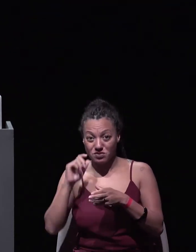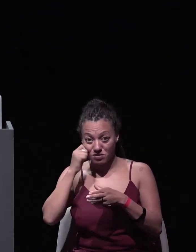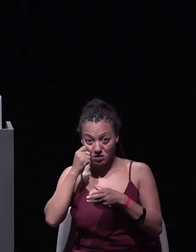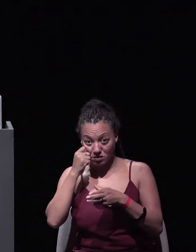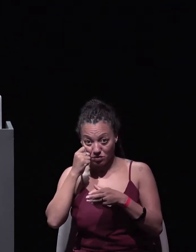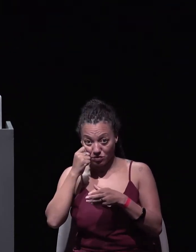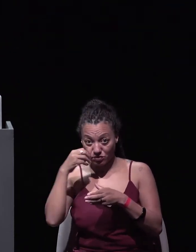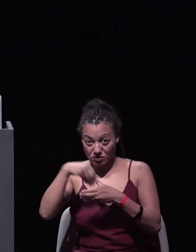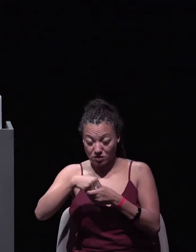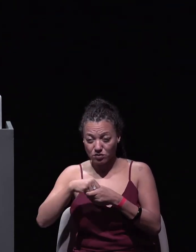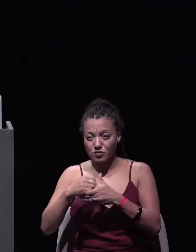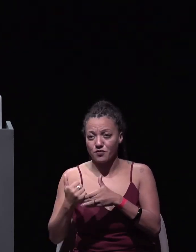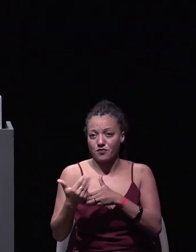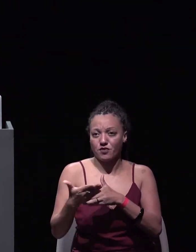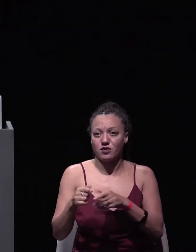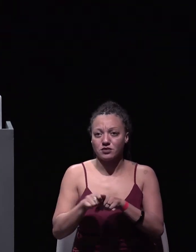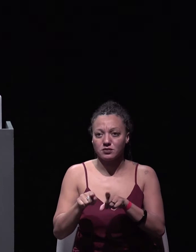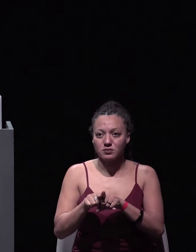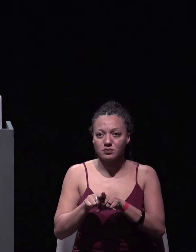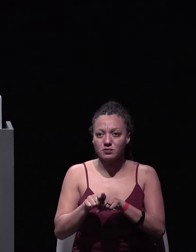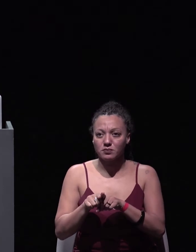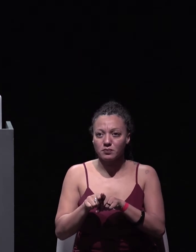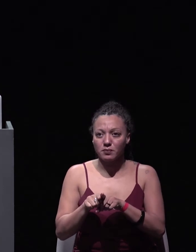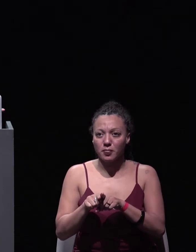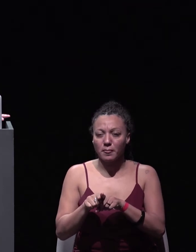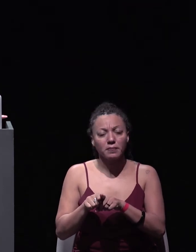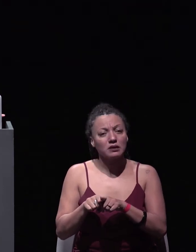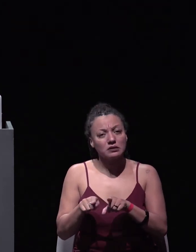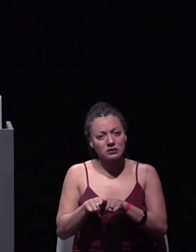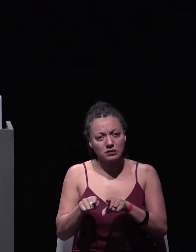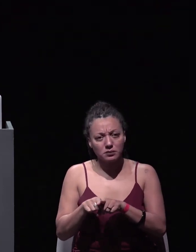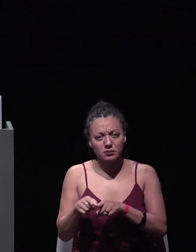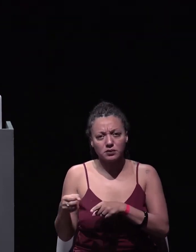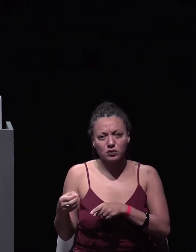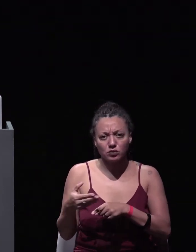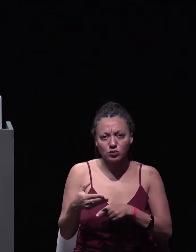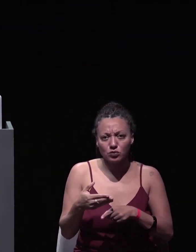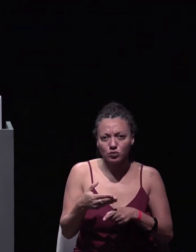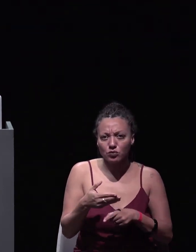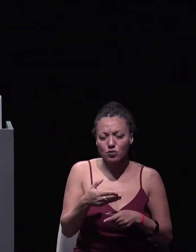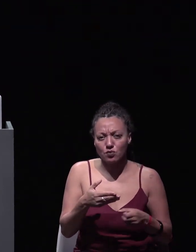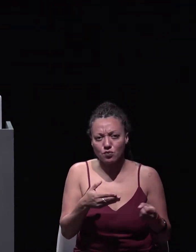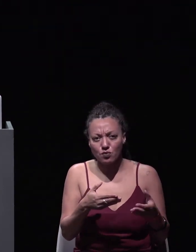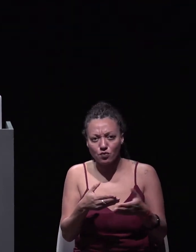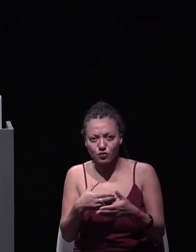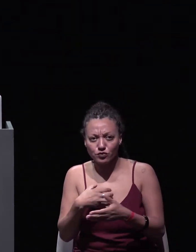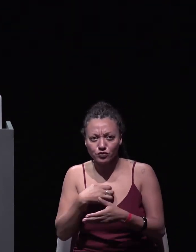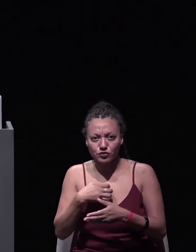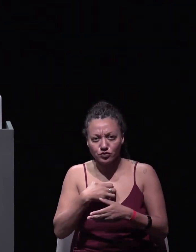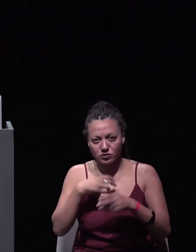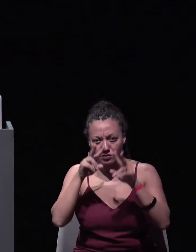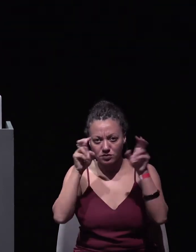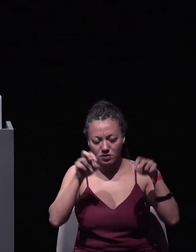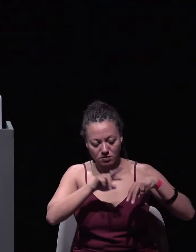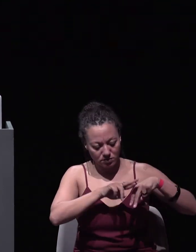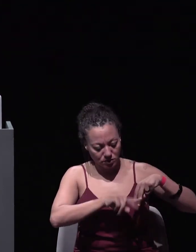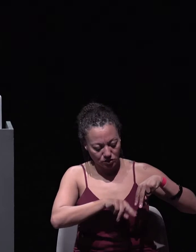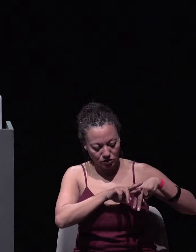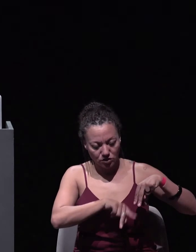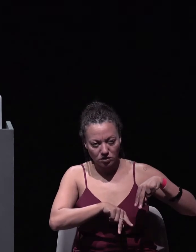negras, inclusive pelas novas perspectivas que nos surgiram, né, a todos no momento contemporâneo sobre gênero e